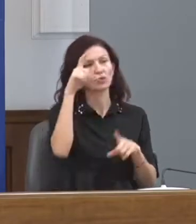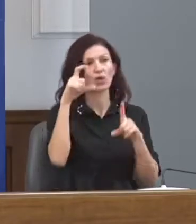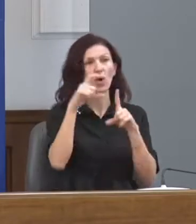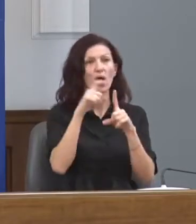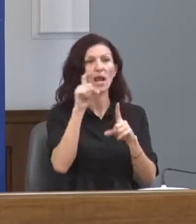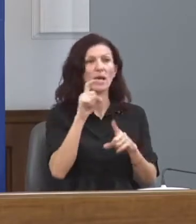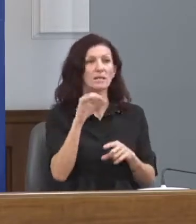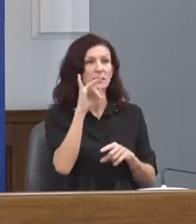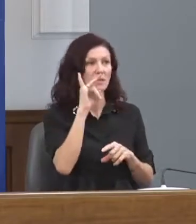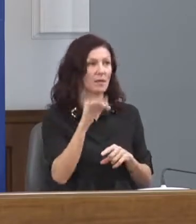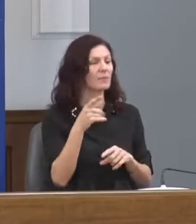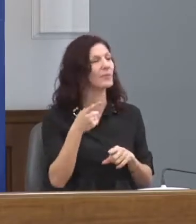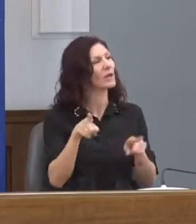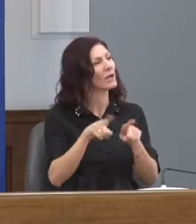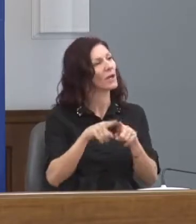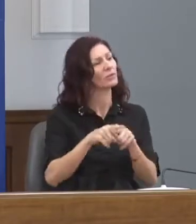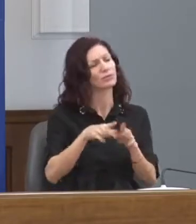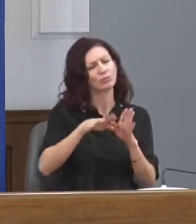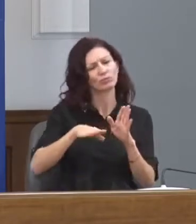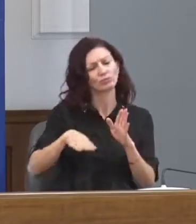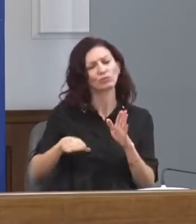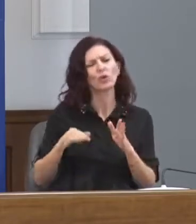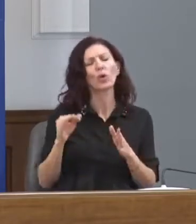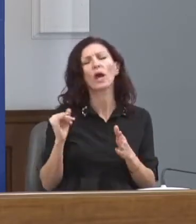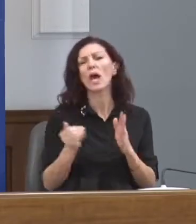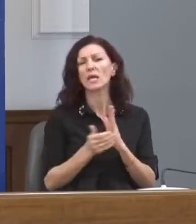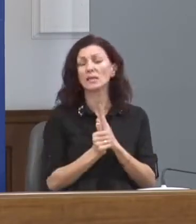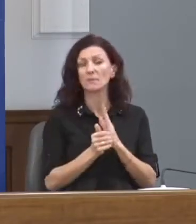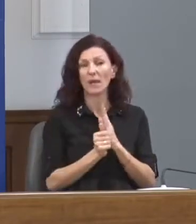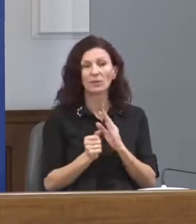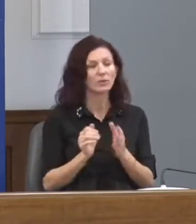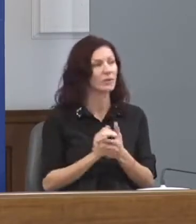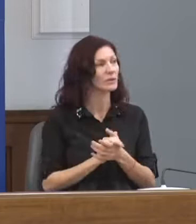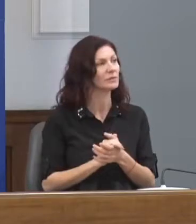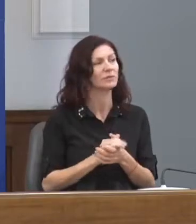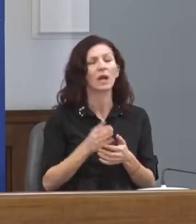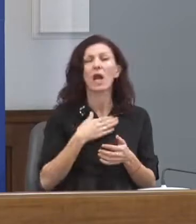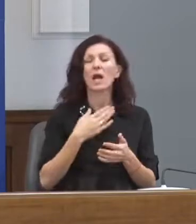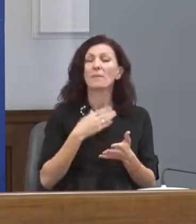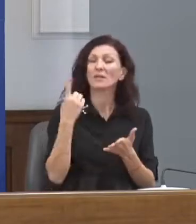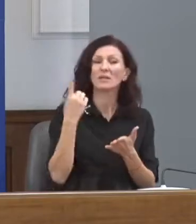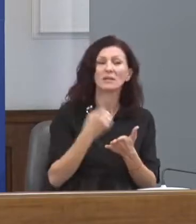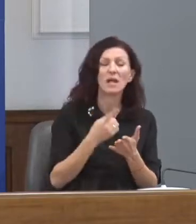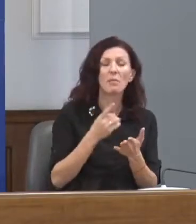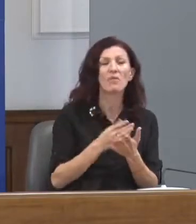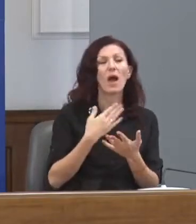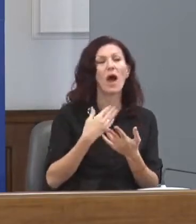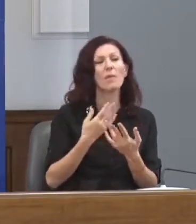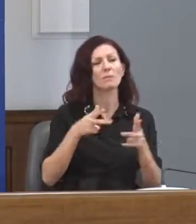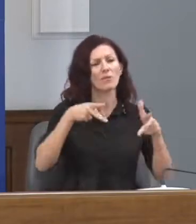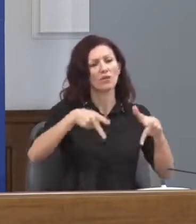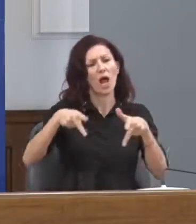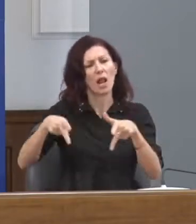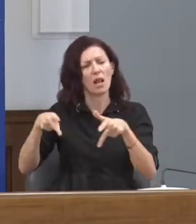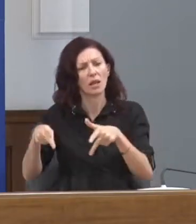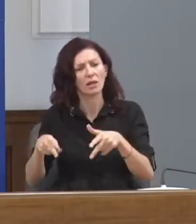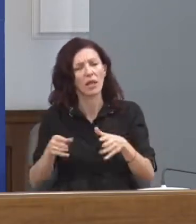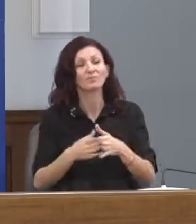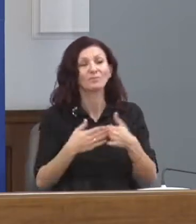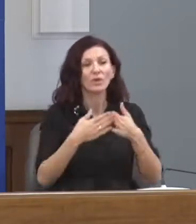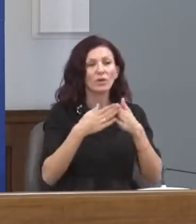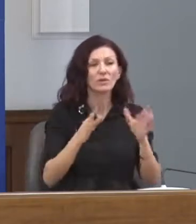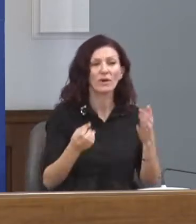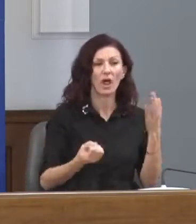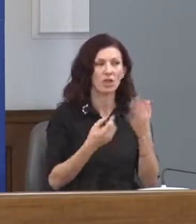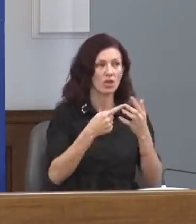всички останали регионални инспекции, реагираха своевременно с тяхни заповеди, увеличиха лиговия фонд, разкриха се нови отделения,